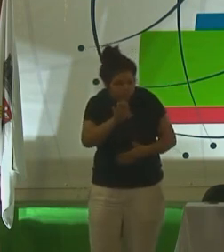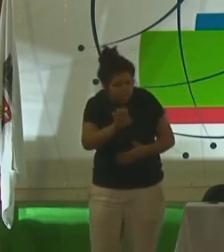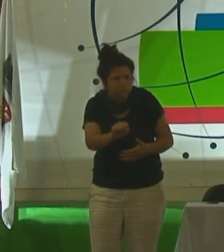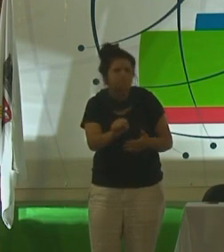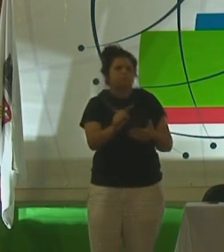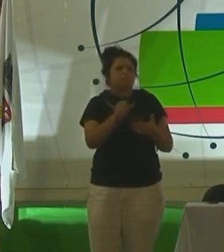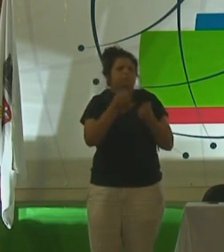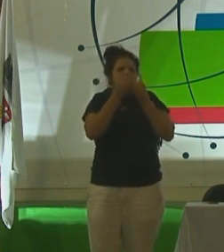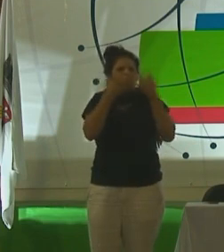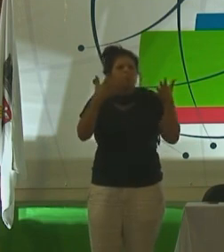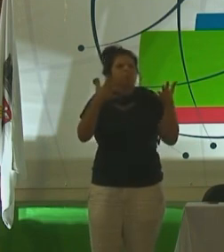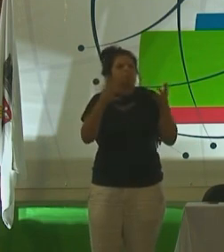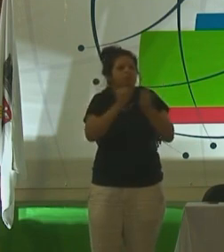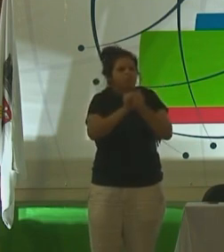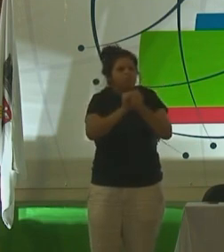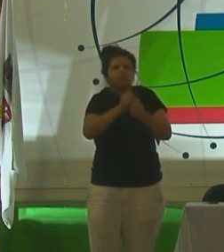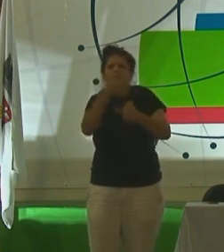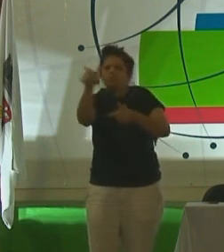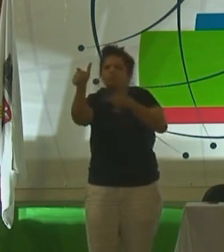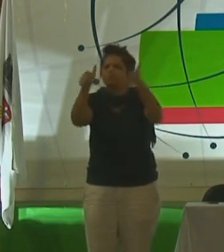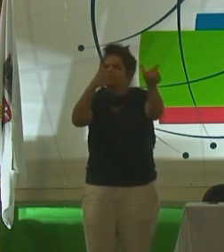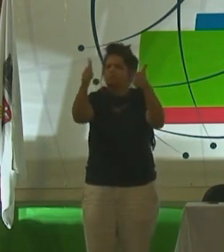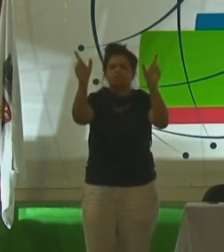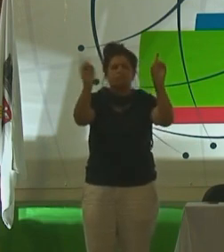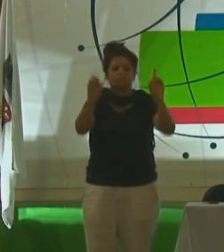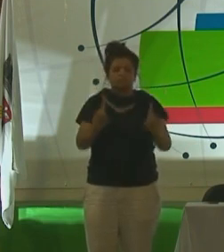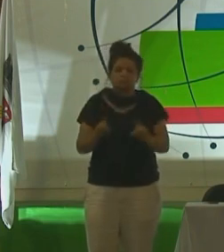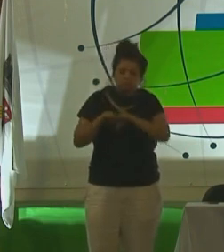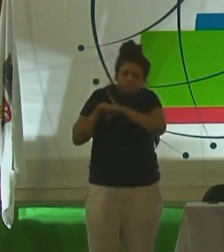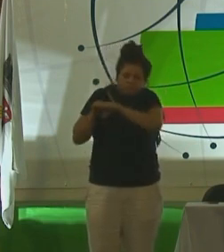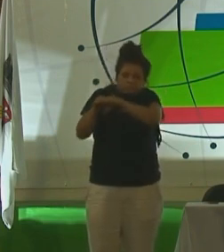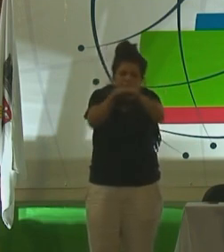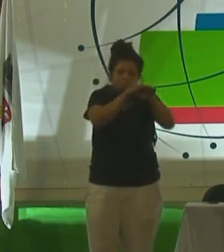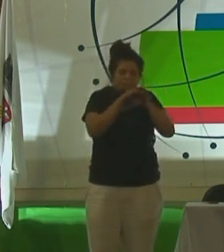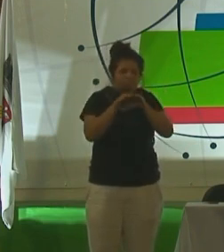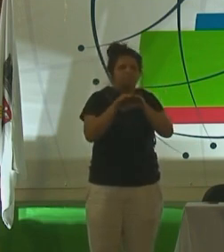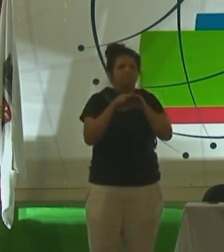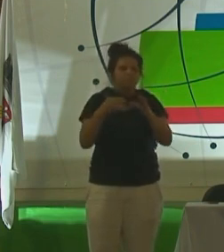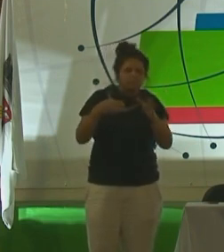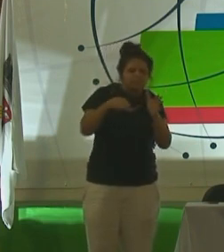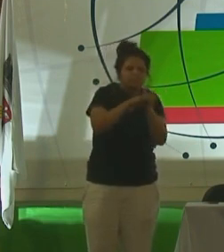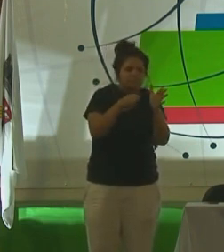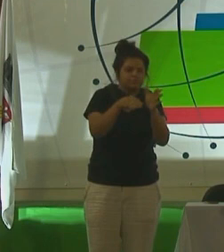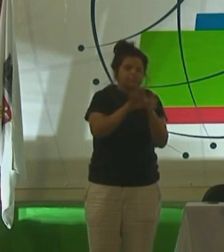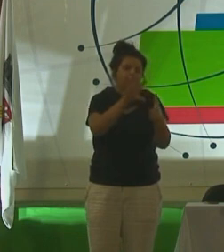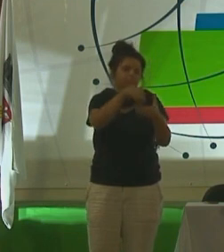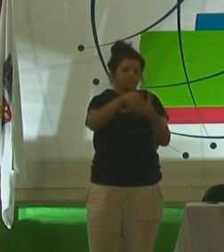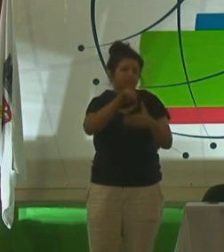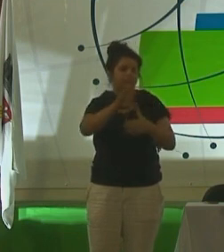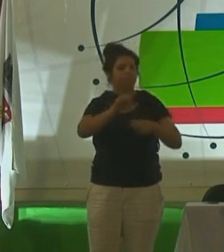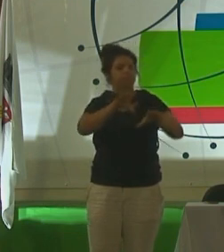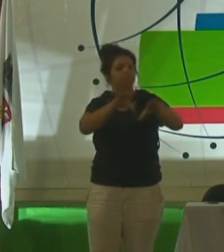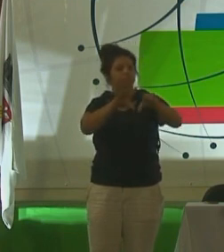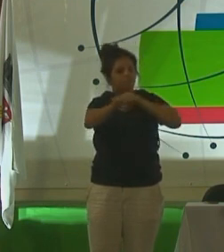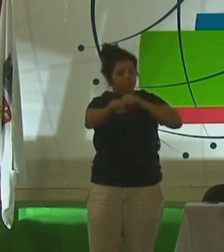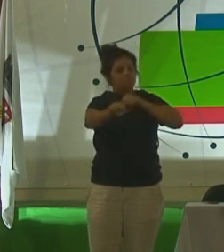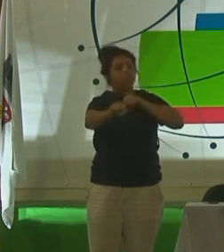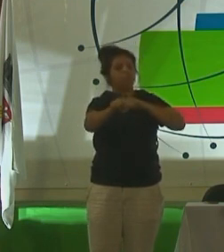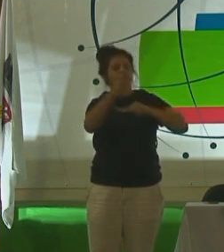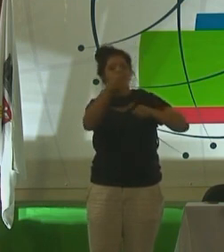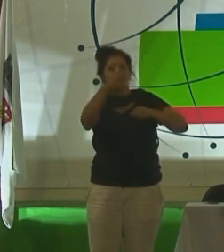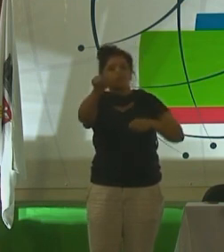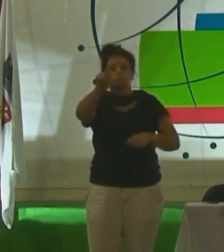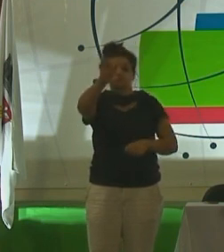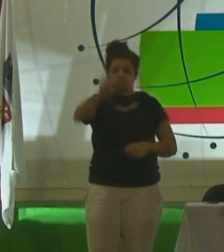né, como outros alunos com deficiência se veem hoje chegando e podendo aqui, né, se tornarem outros